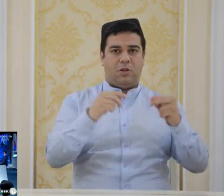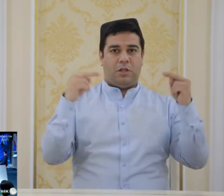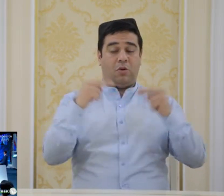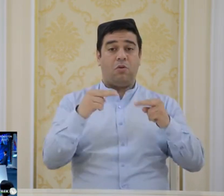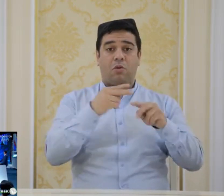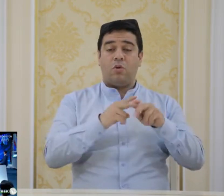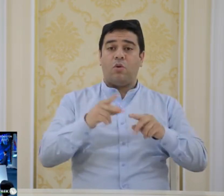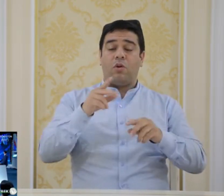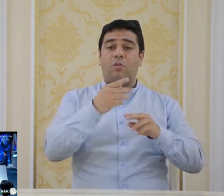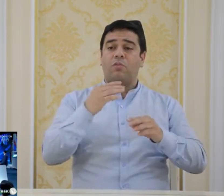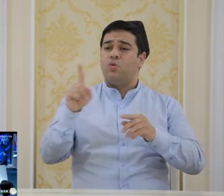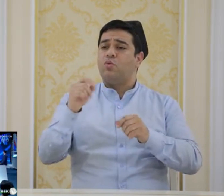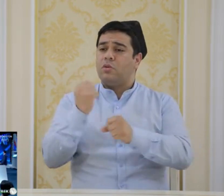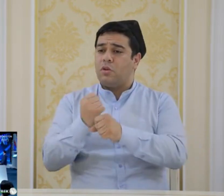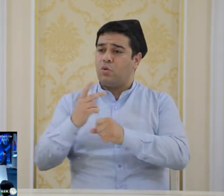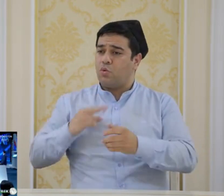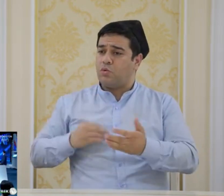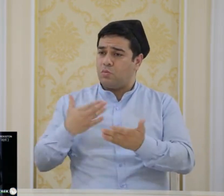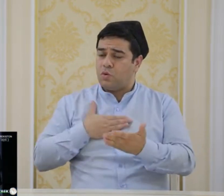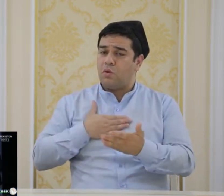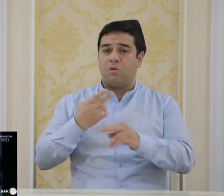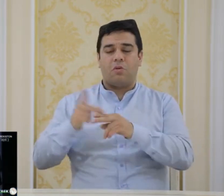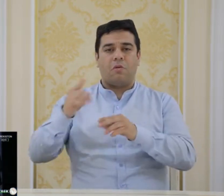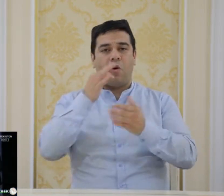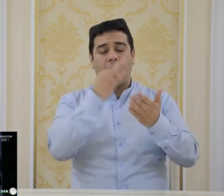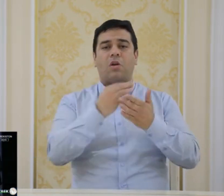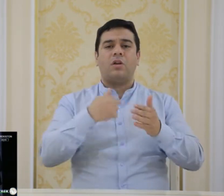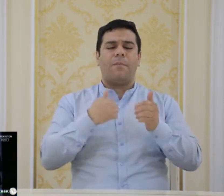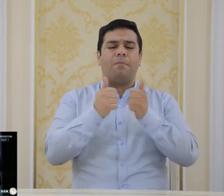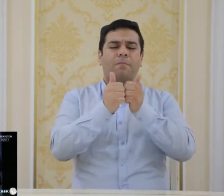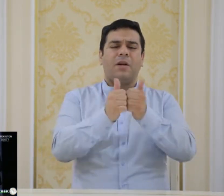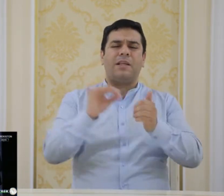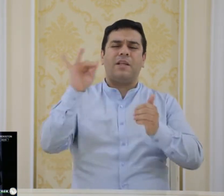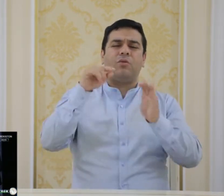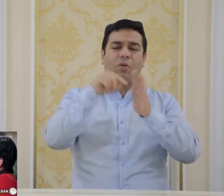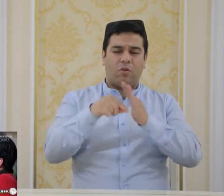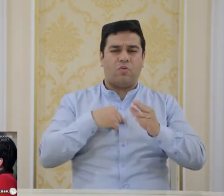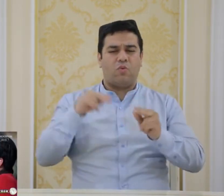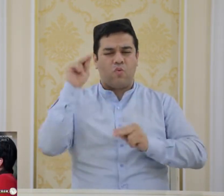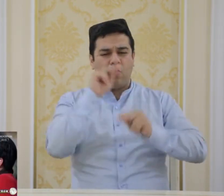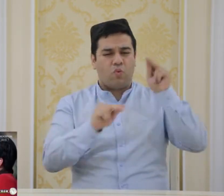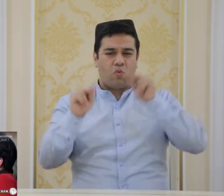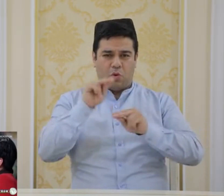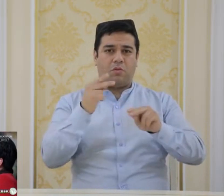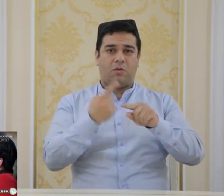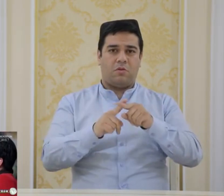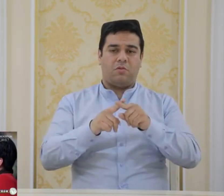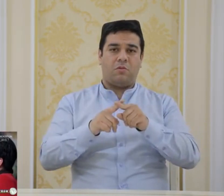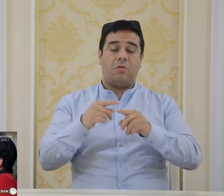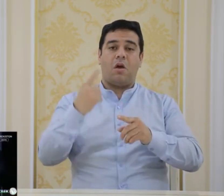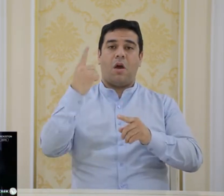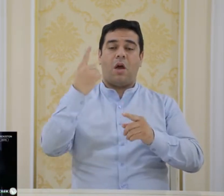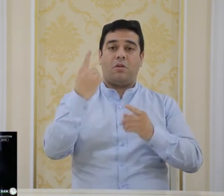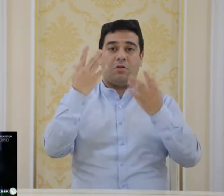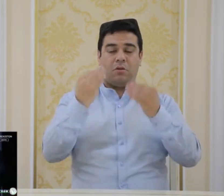nima qilasan qizim, nima o'qiyapsan, nima desam, oyim men payg'ambarlarning tarixini o'qiyapman dedi, o'rganyapman dedi. Bir